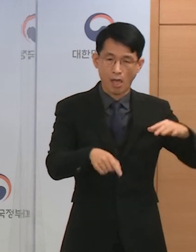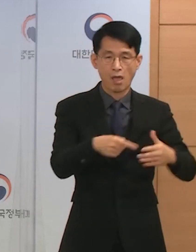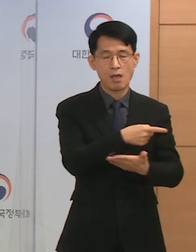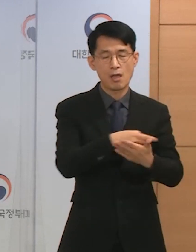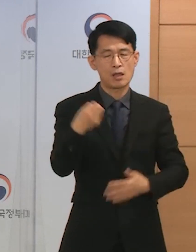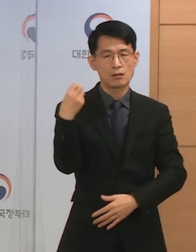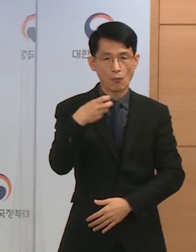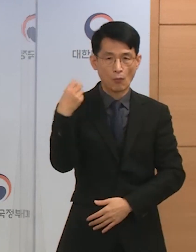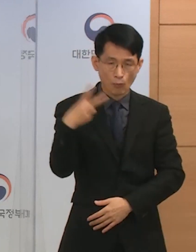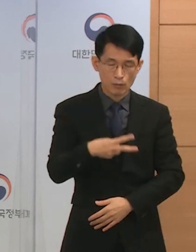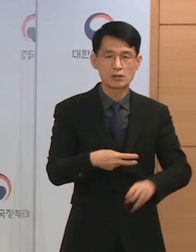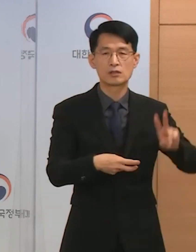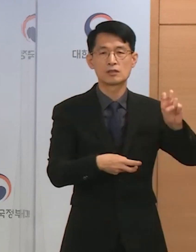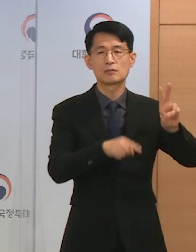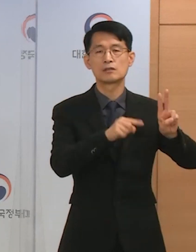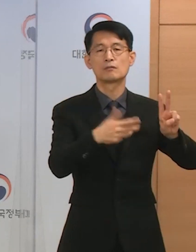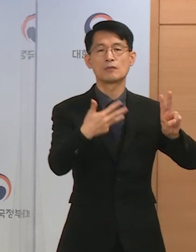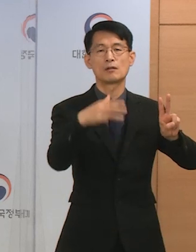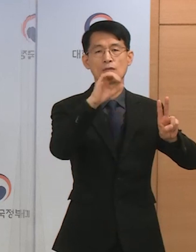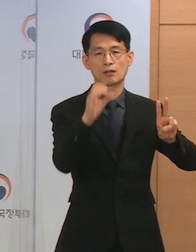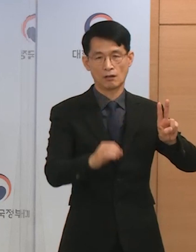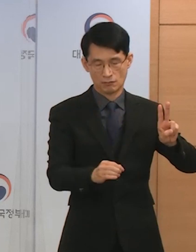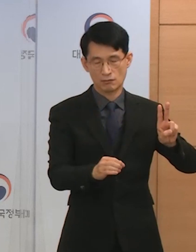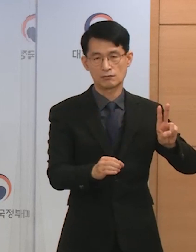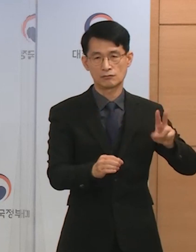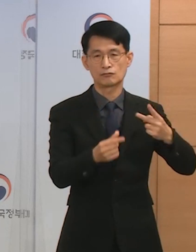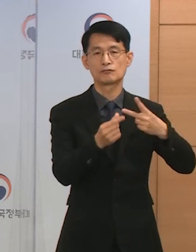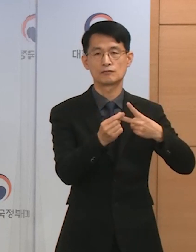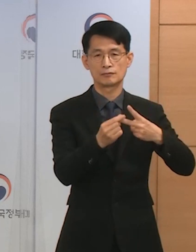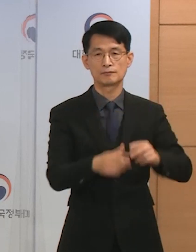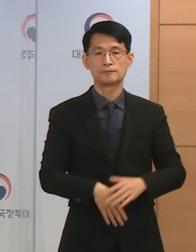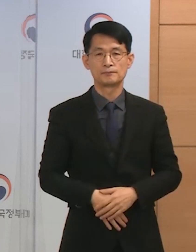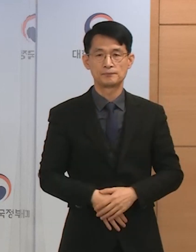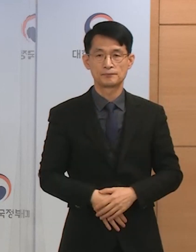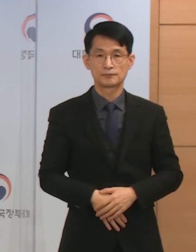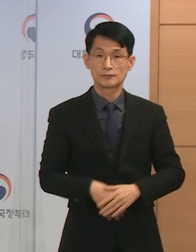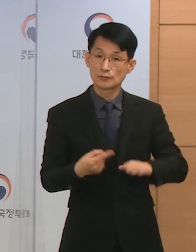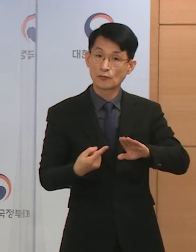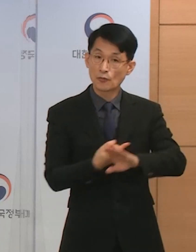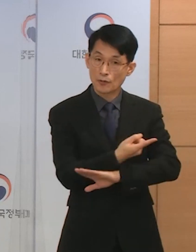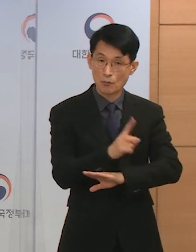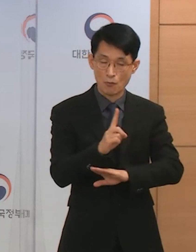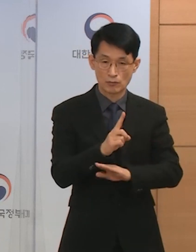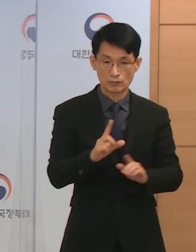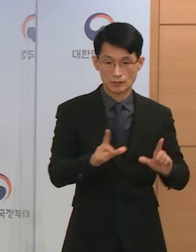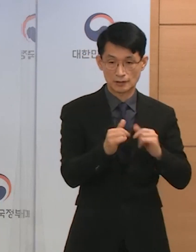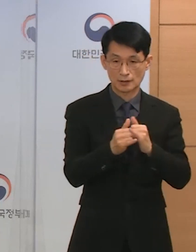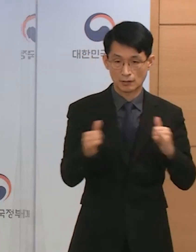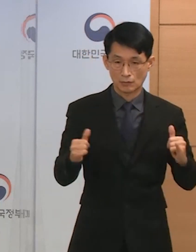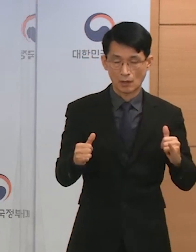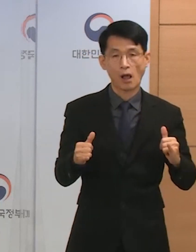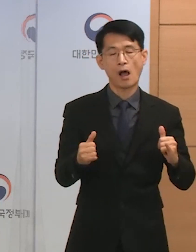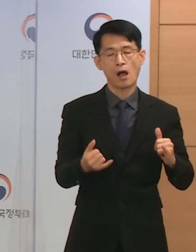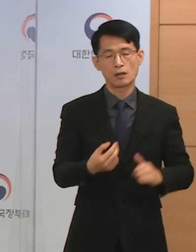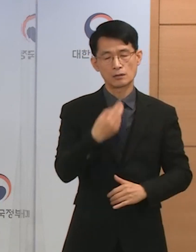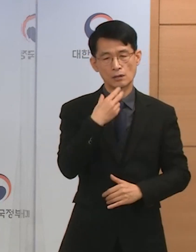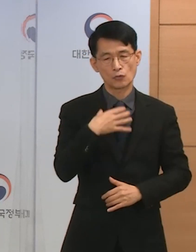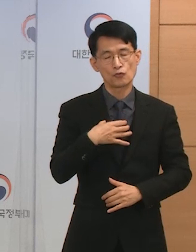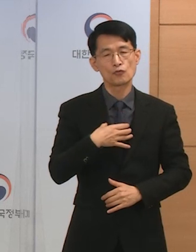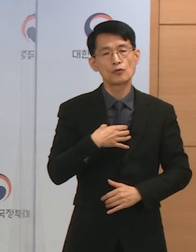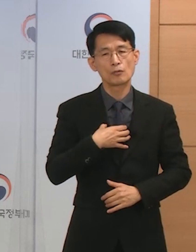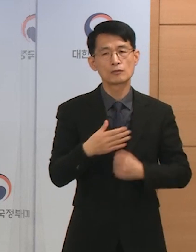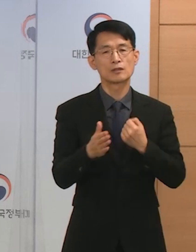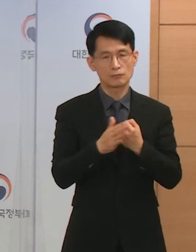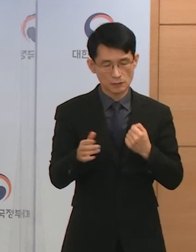요구가 22.8%를 차지하였습니다. 이외에 거주자 안전 보장을 위한